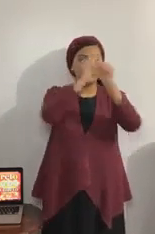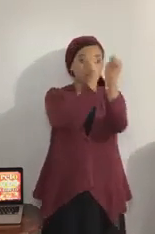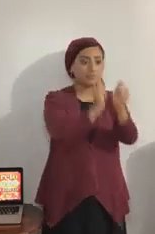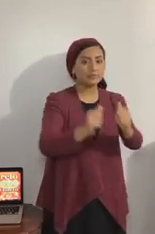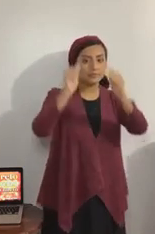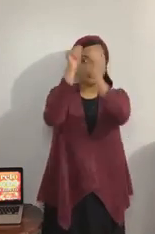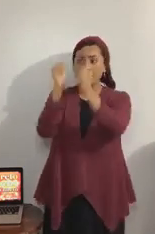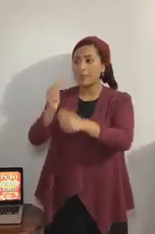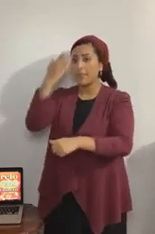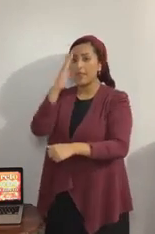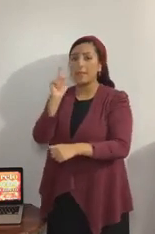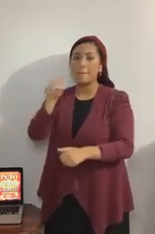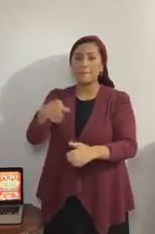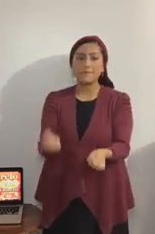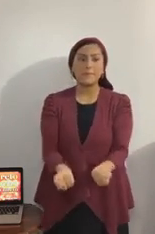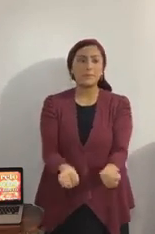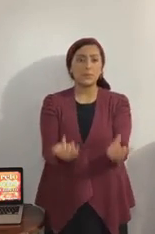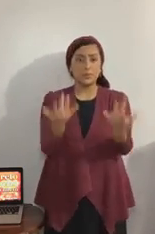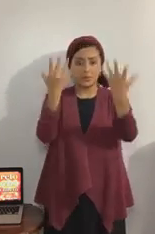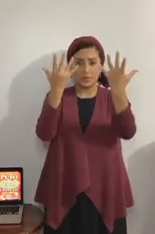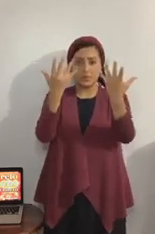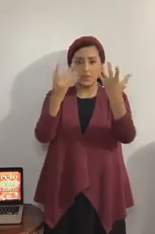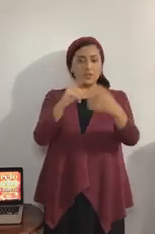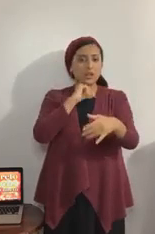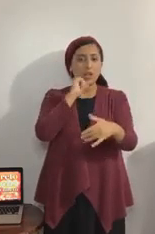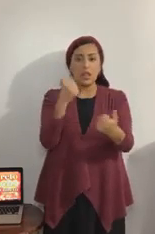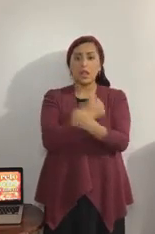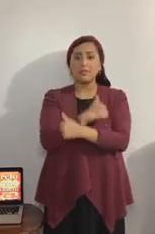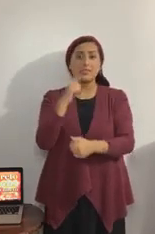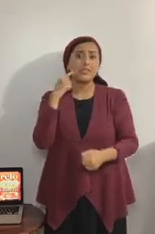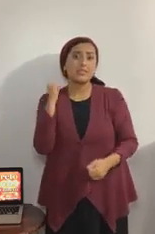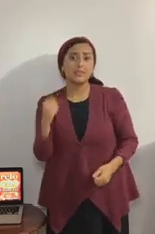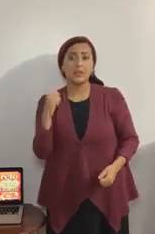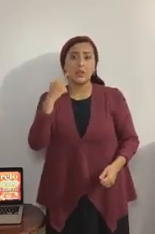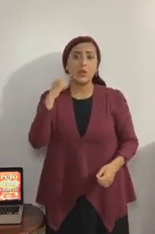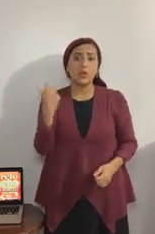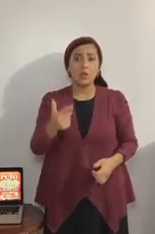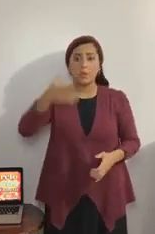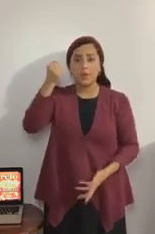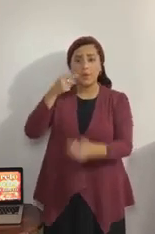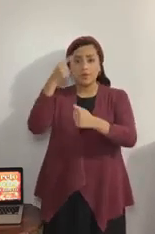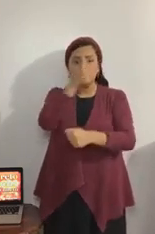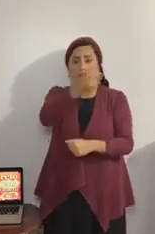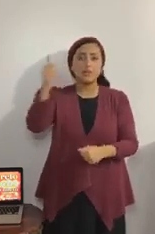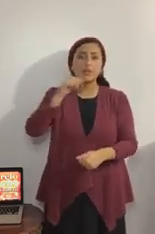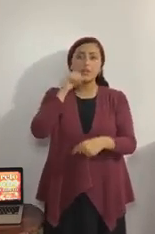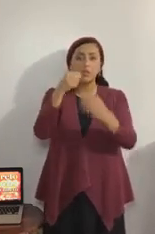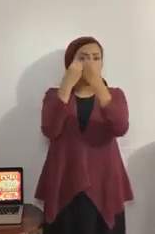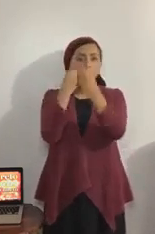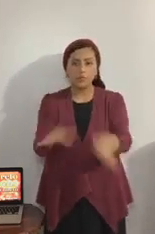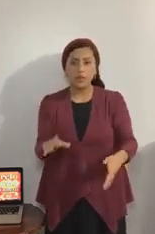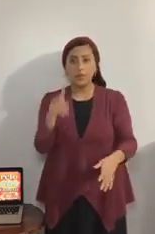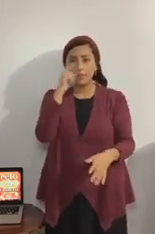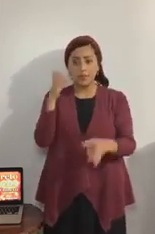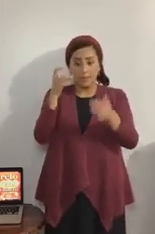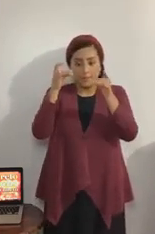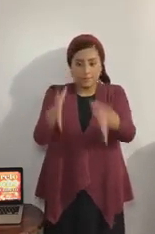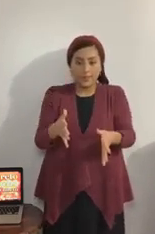dioses quemarás en el fuego. No codiciarás plata ni oro de ellas para tomarlo para ti, para que no tropieces en ello, pues es abominación a Yahweh